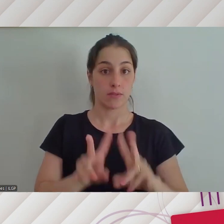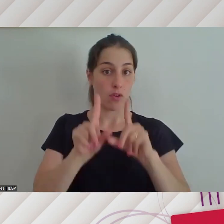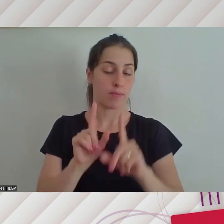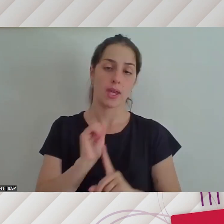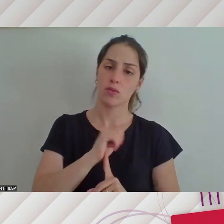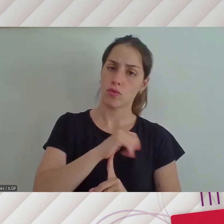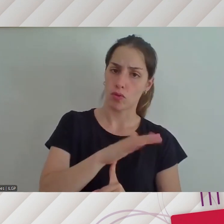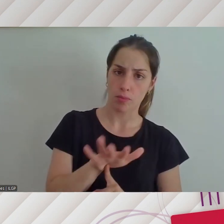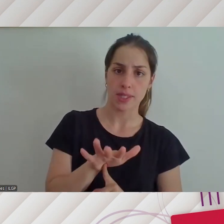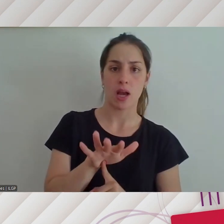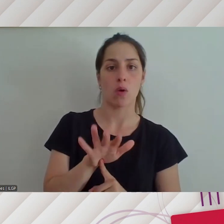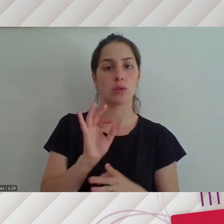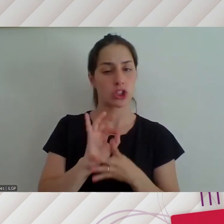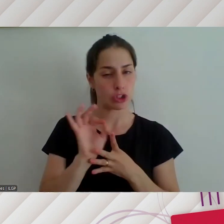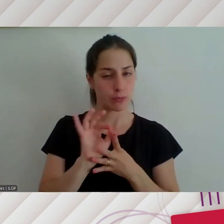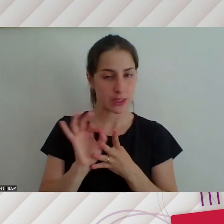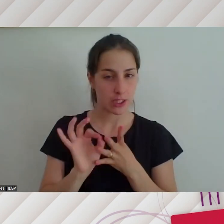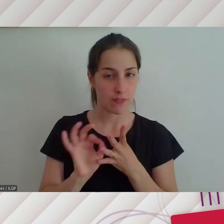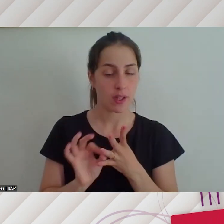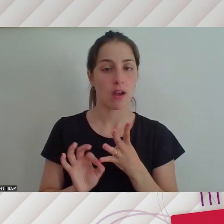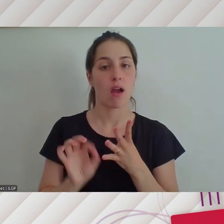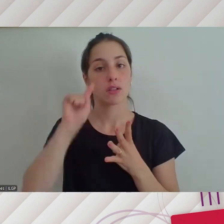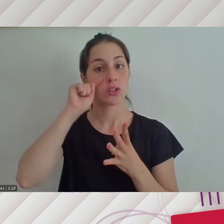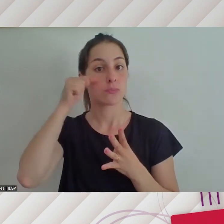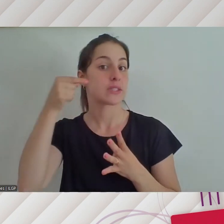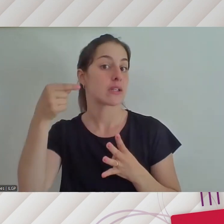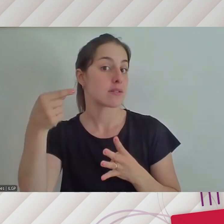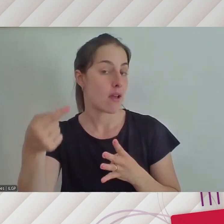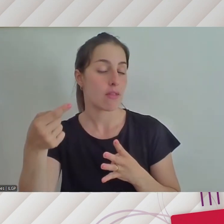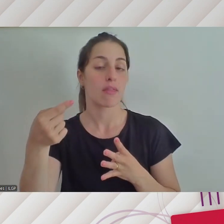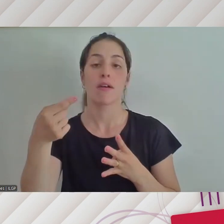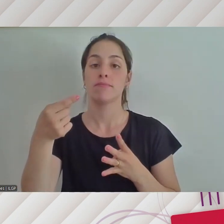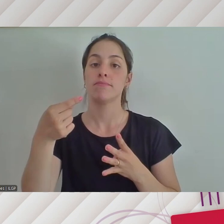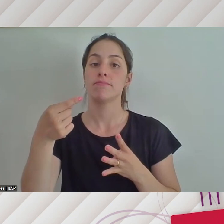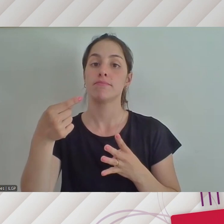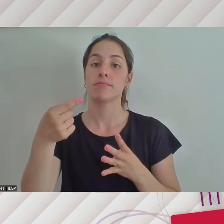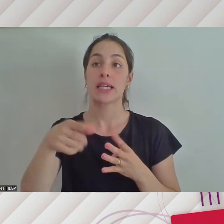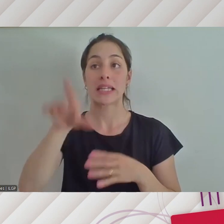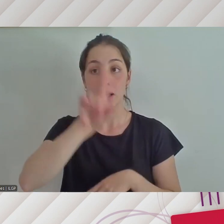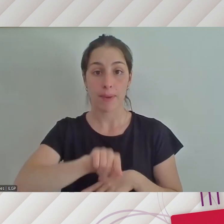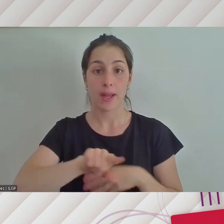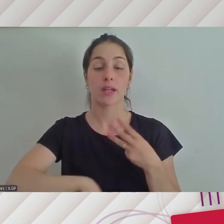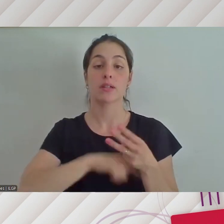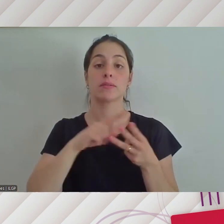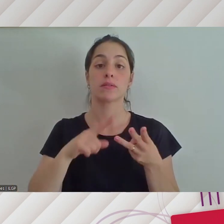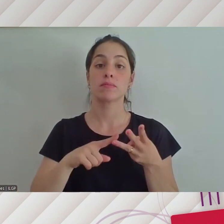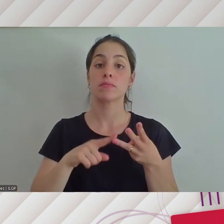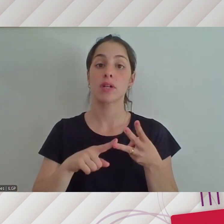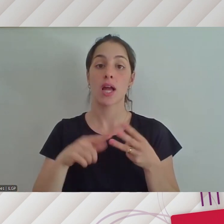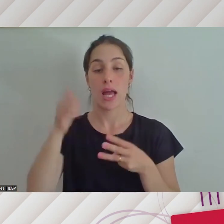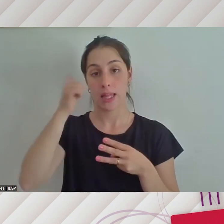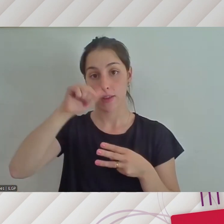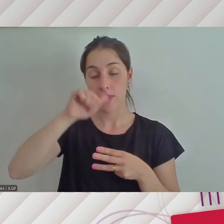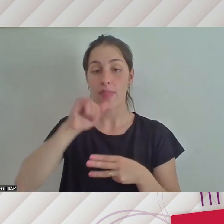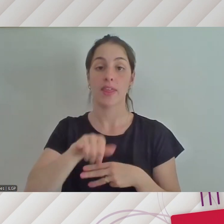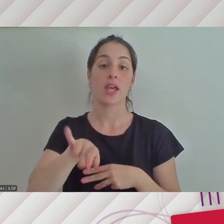formação específica, à formação especializada e também um alargamento da atividade do INA